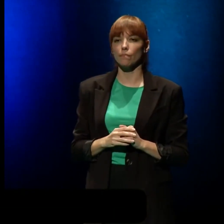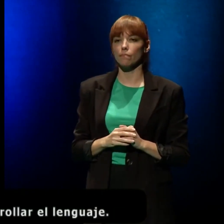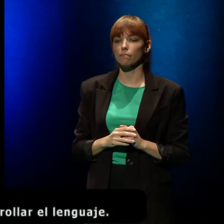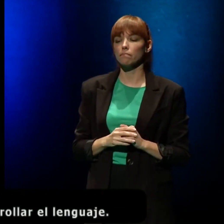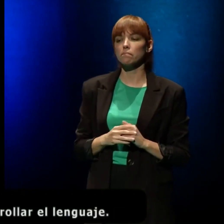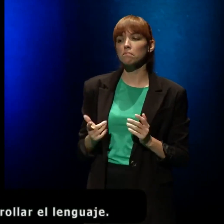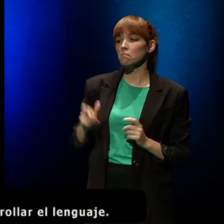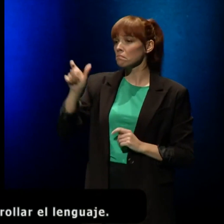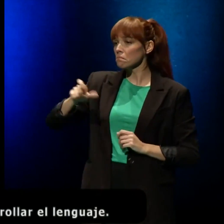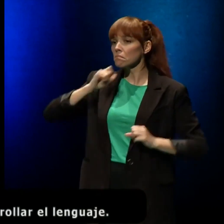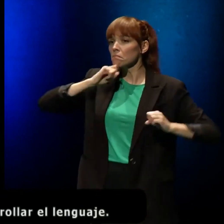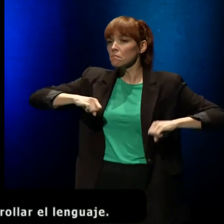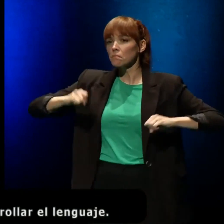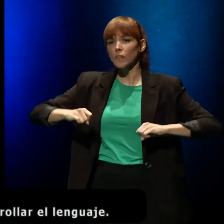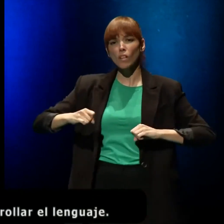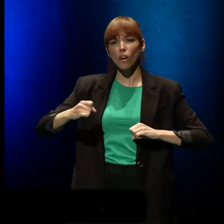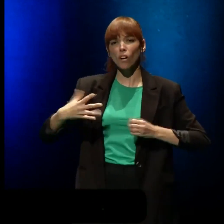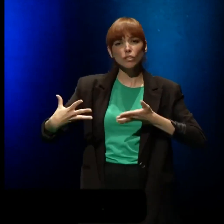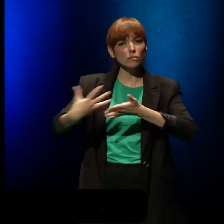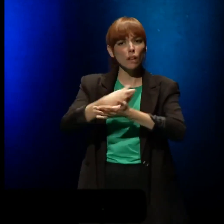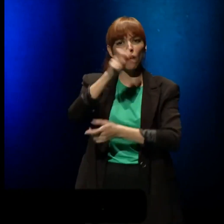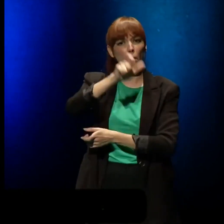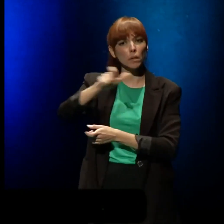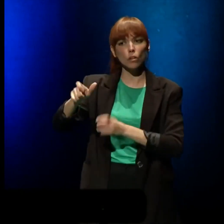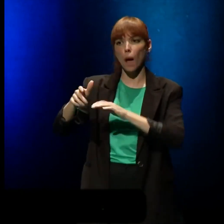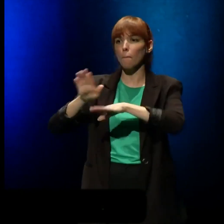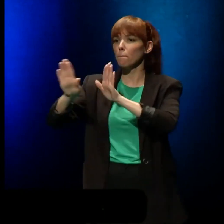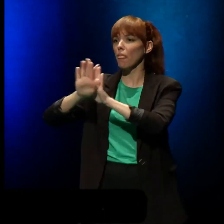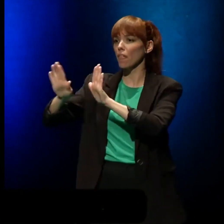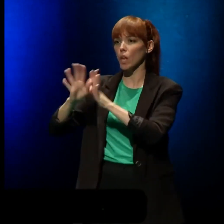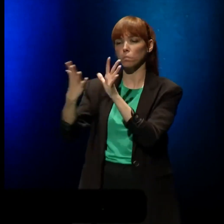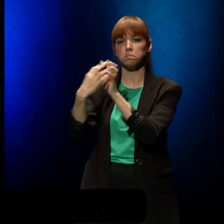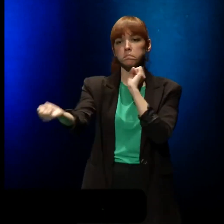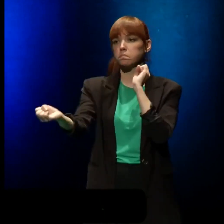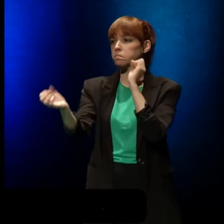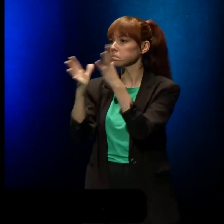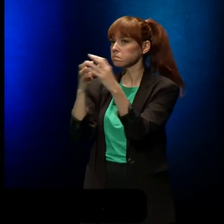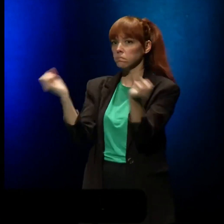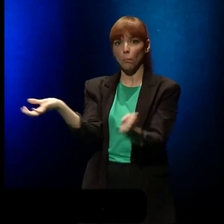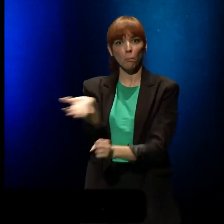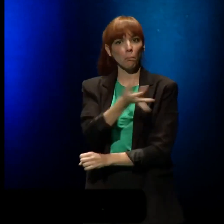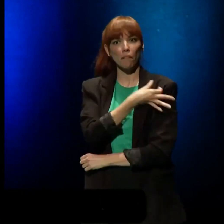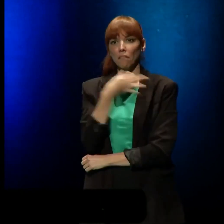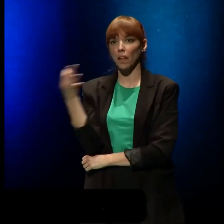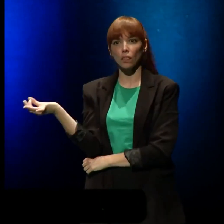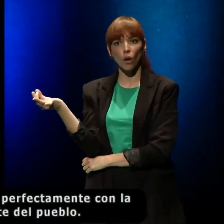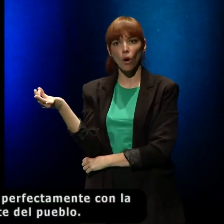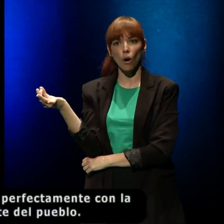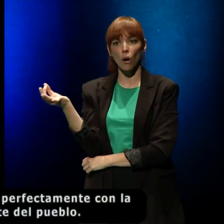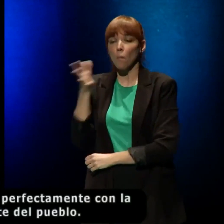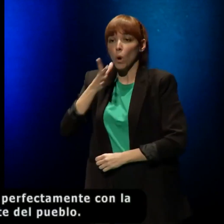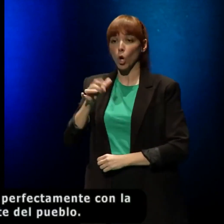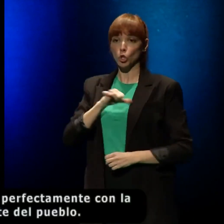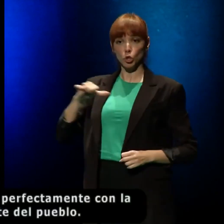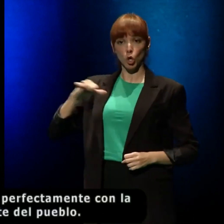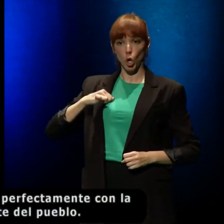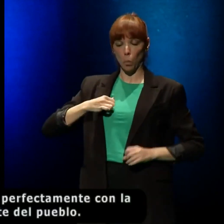Se entendía perfectamente con la gente del pueblo, pero era absolutamente y es autodidacta.